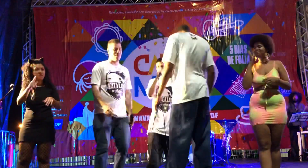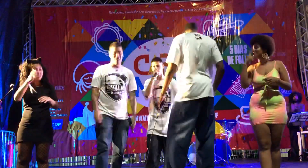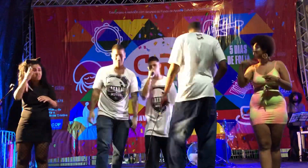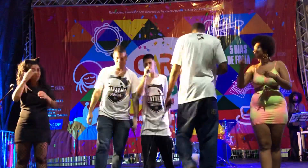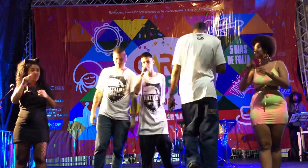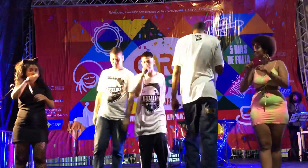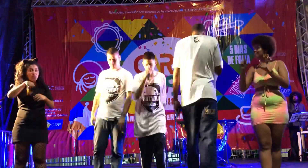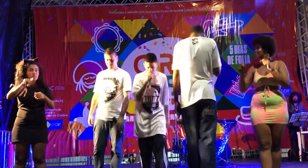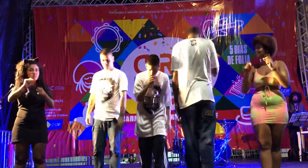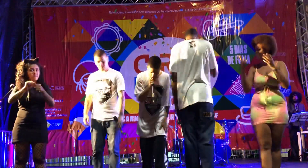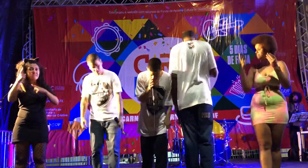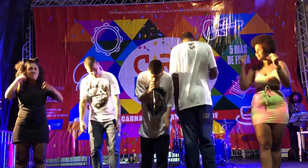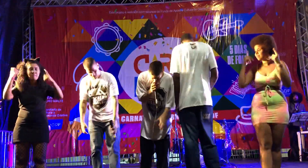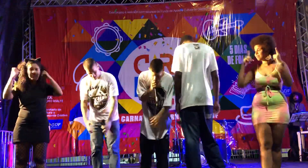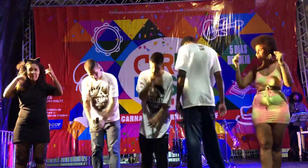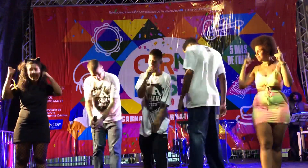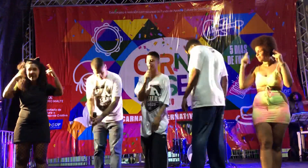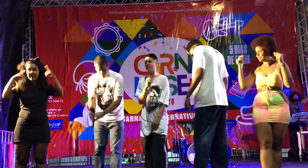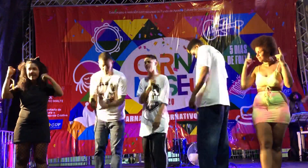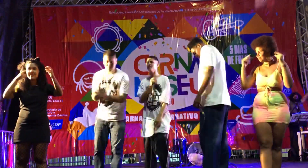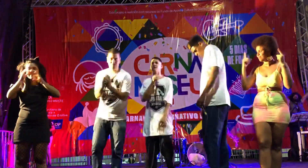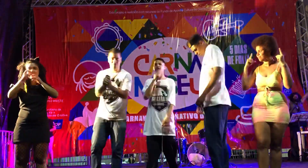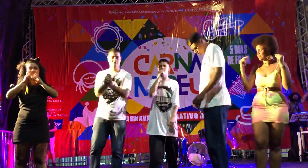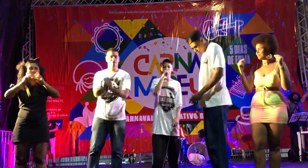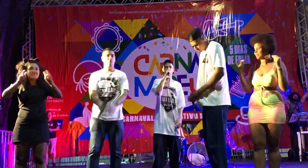fazer agora? Muito barulho pra batalha.